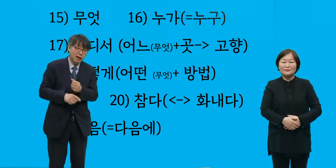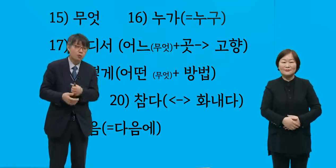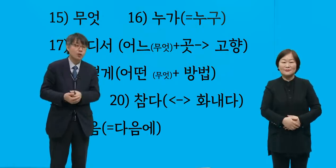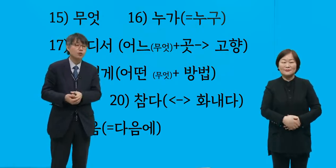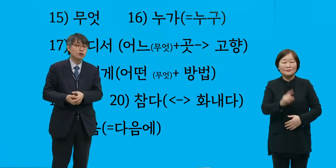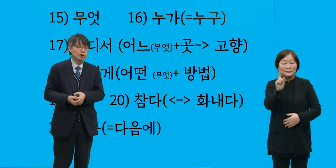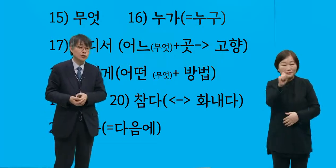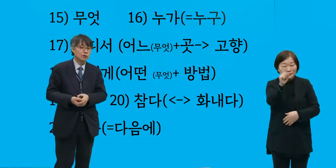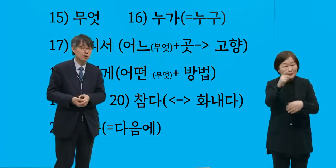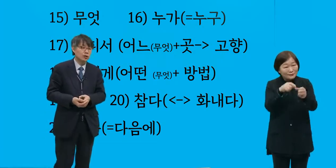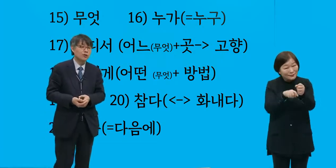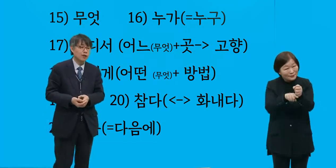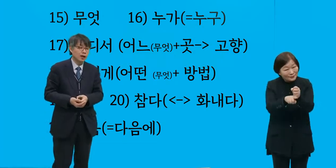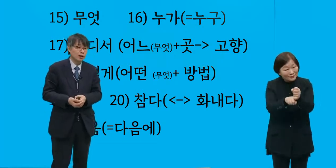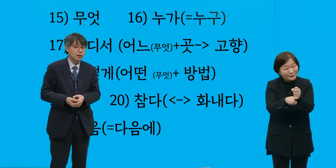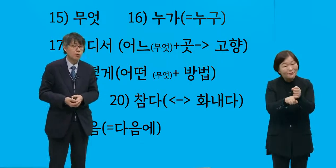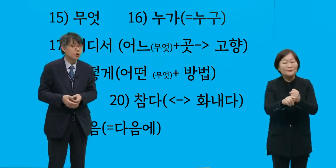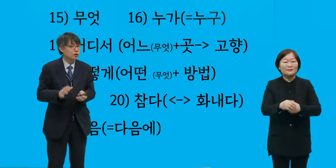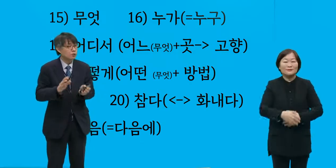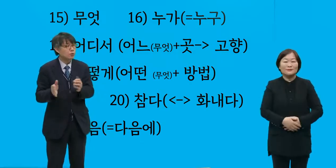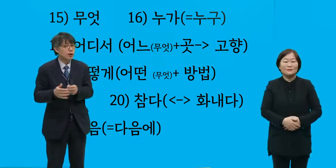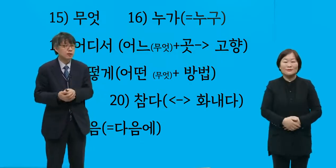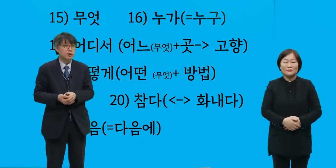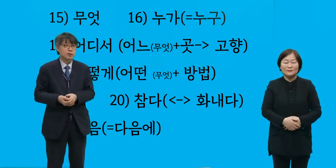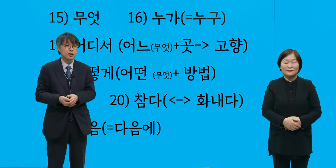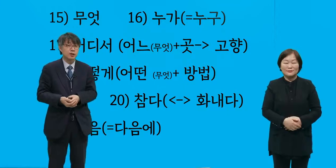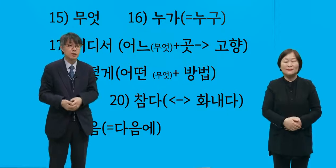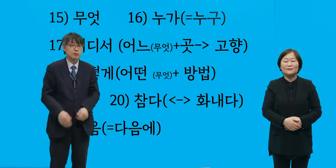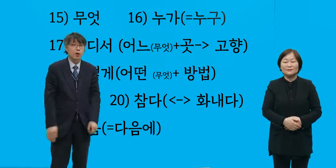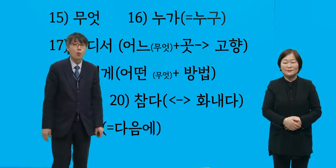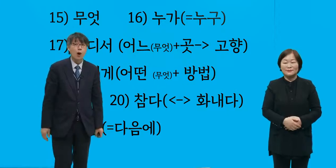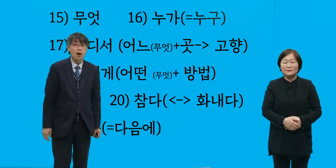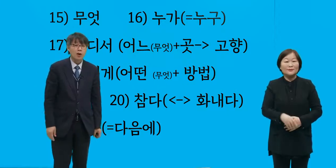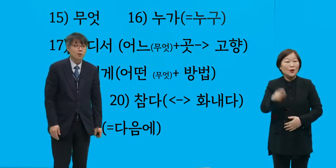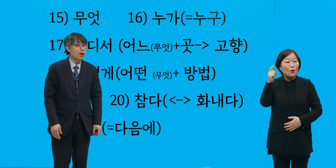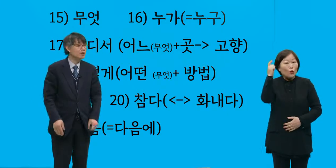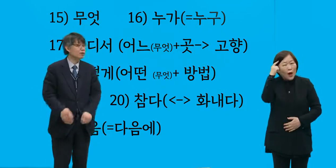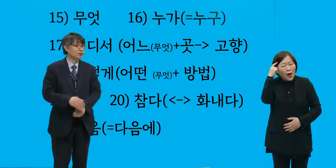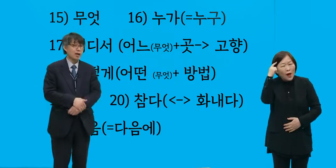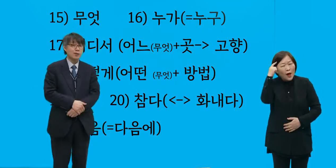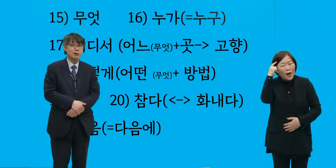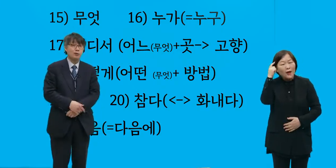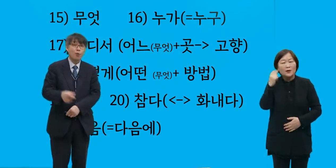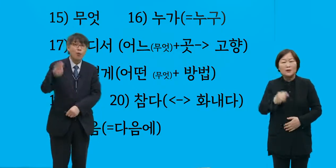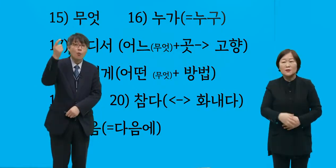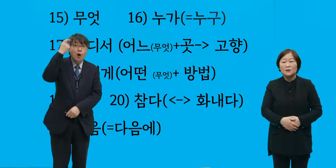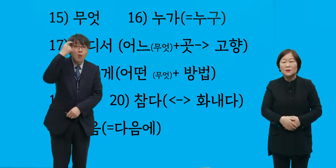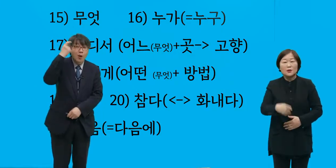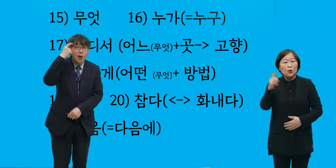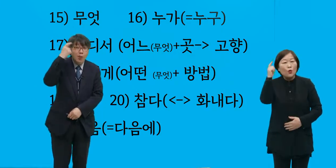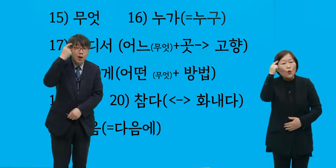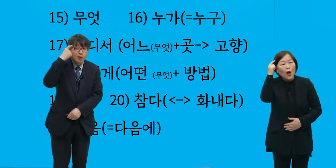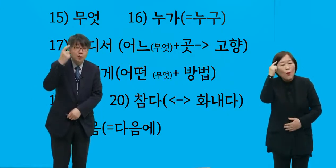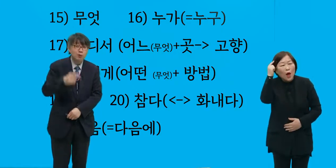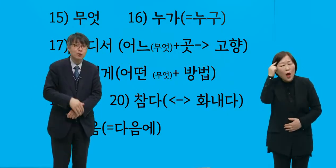이렇게 물을 수 있겠죠. 그래서 어떻게 그거는 이제 구분해서 쓰시면 되겠죠. 왜는 잘 많이 쓰죠. 왜